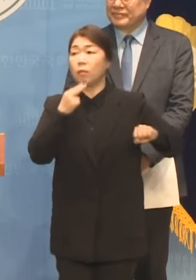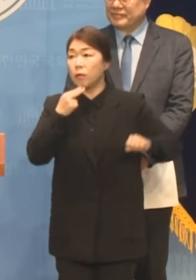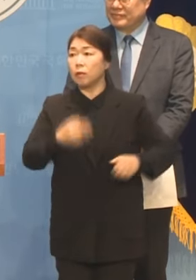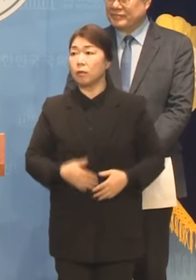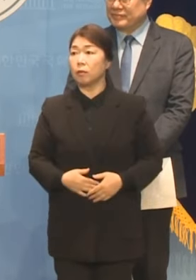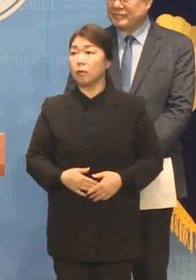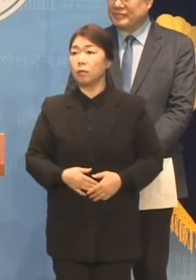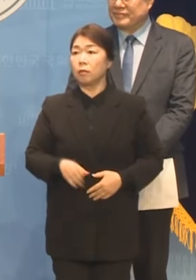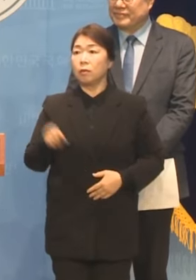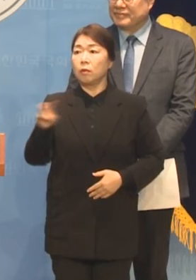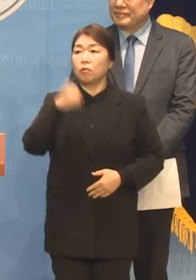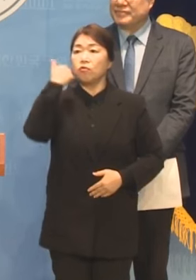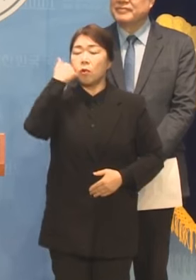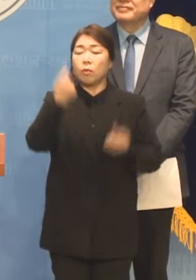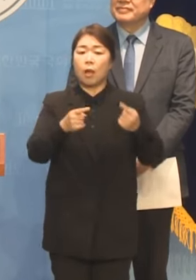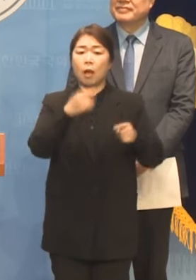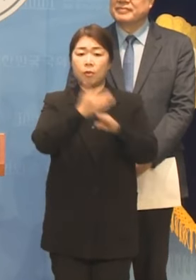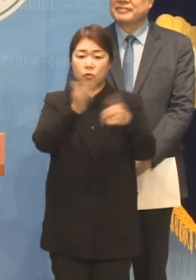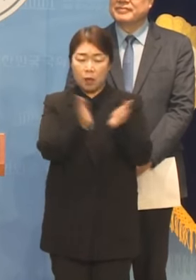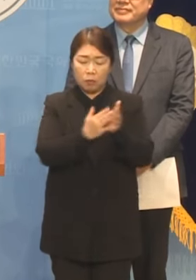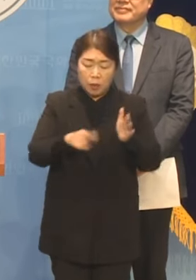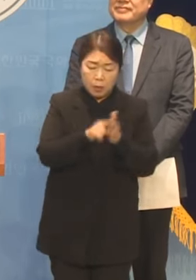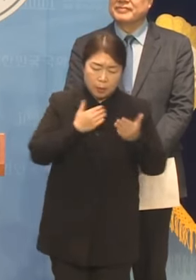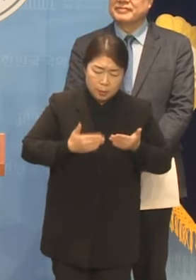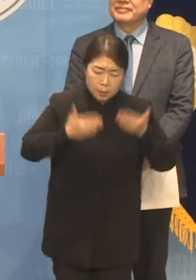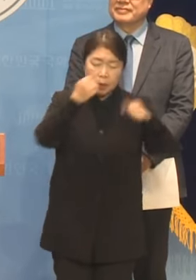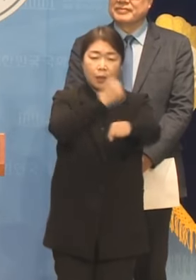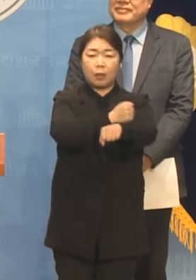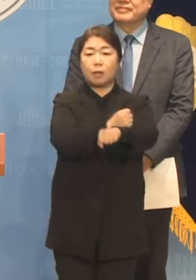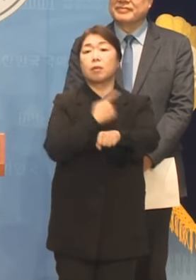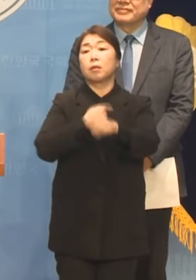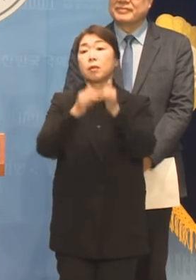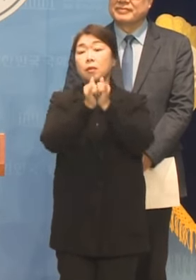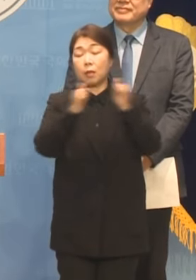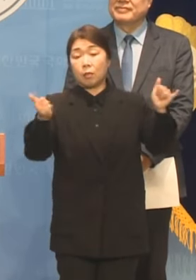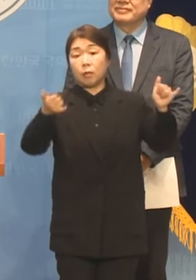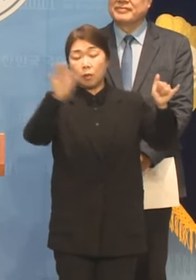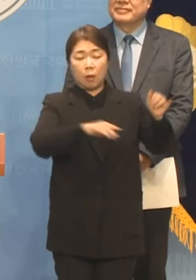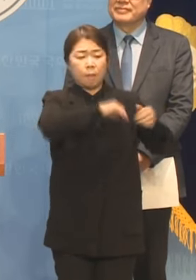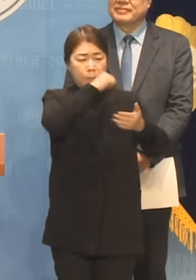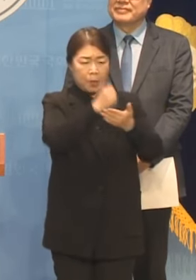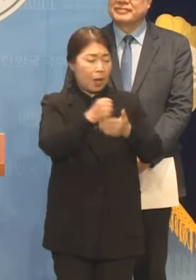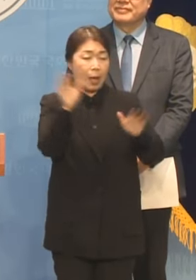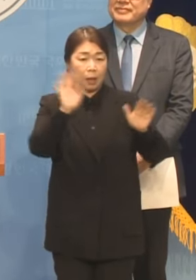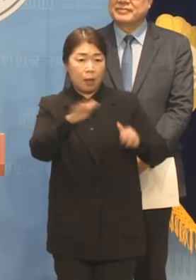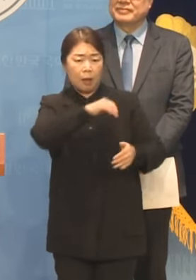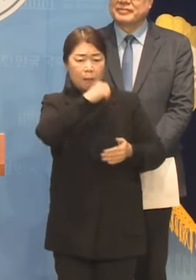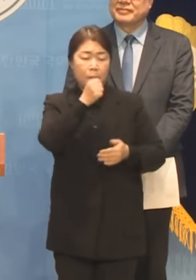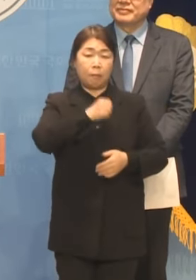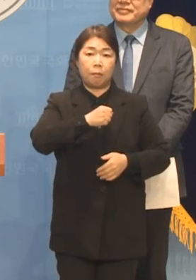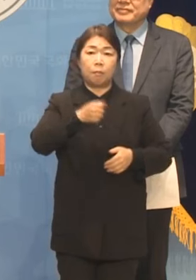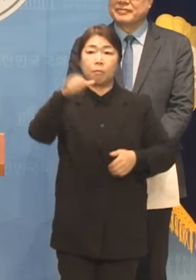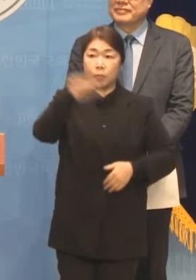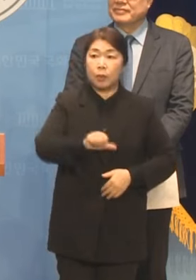그 누구보다도 민주당을 위해서 헌신한 임무를지라도 부적격 판정을 내리고